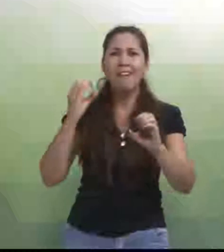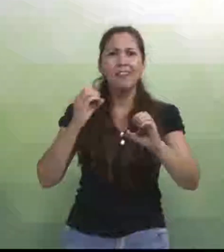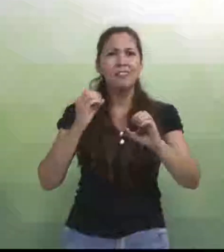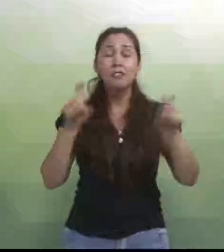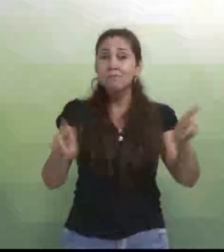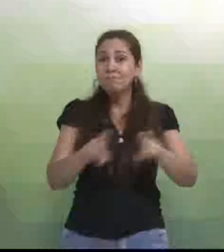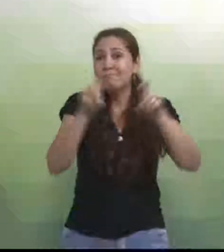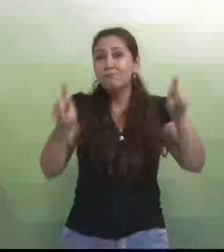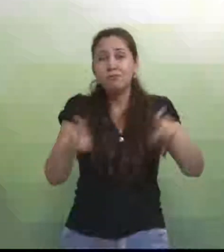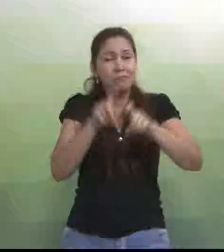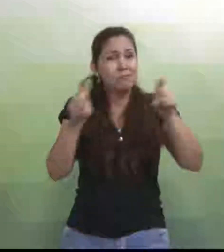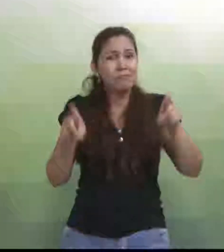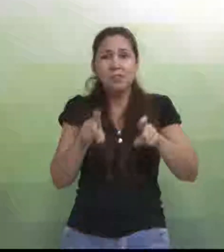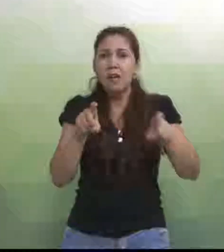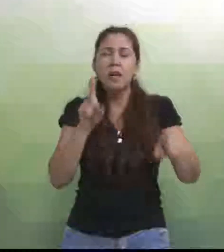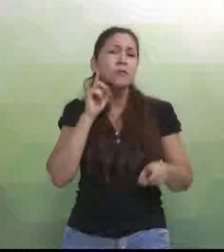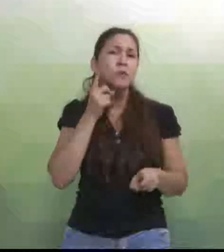informática. Então, escolhi outras áreas.